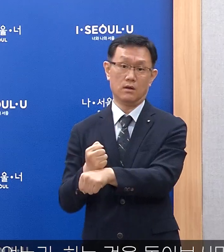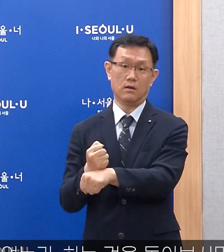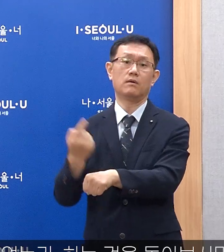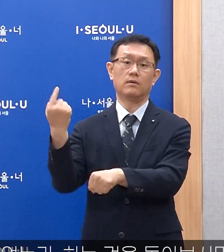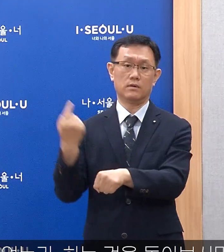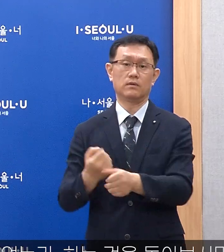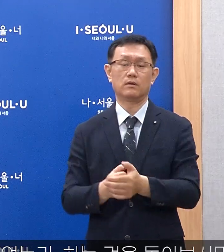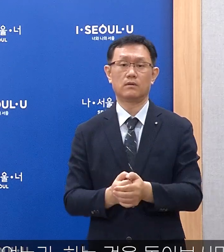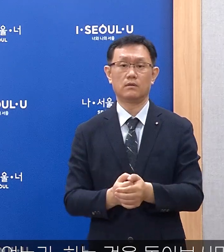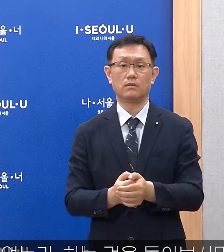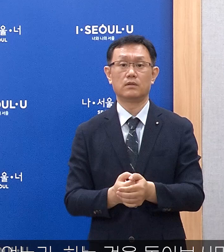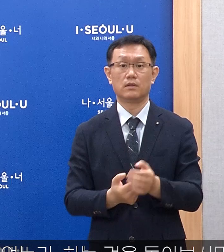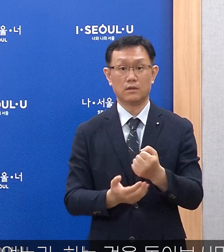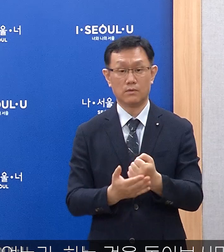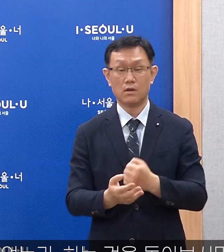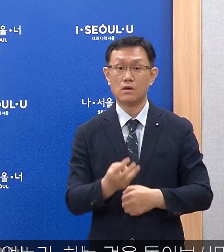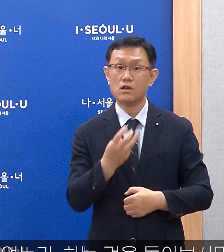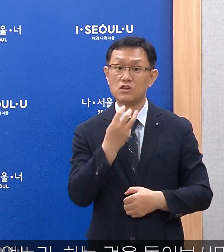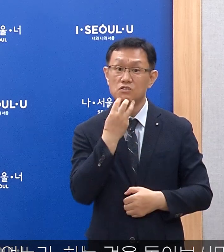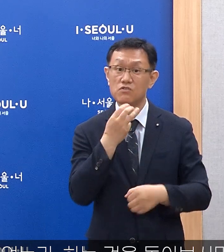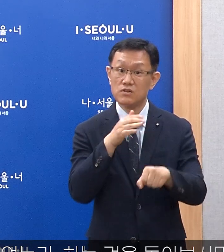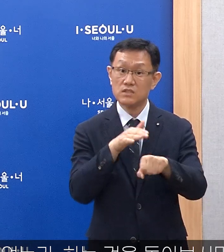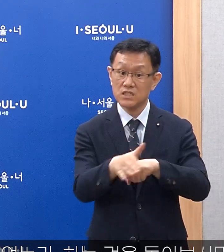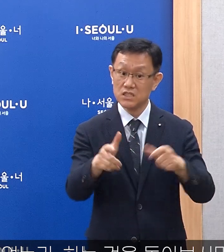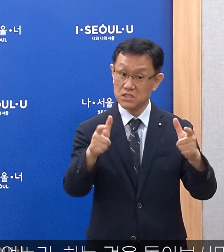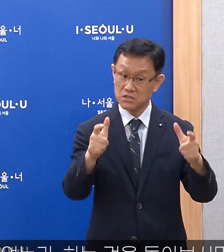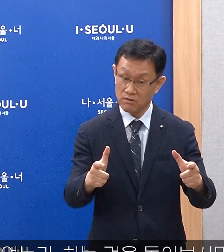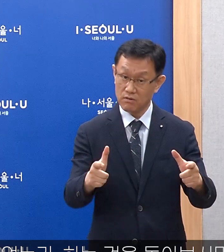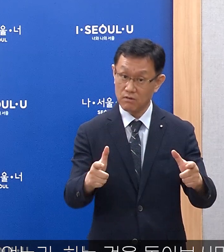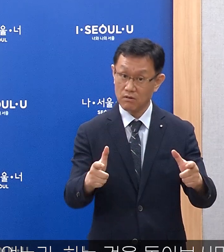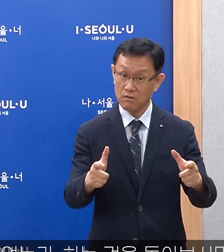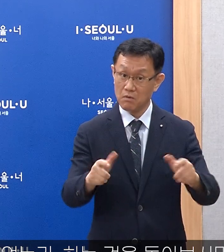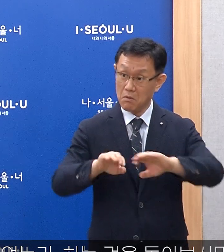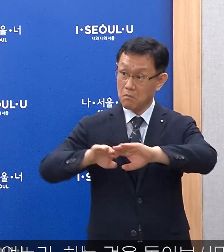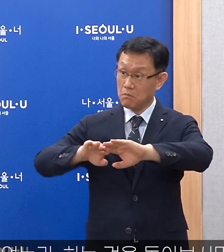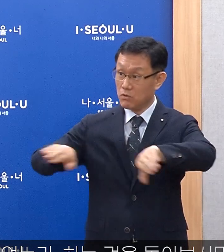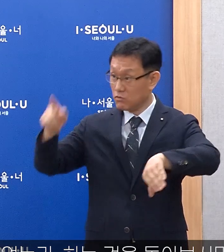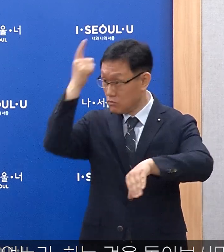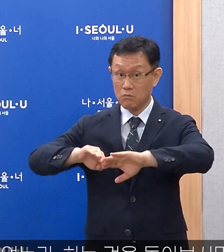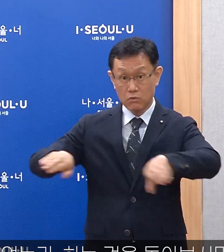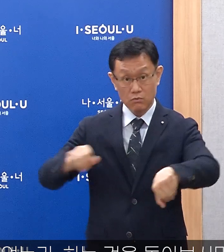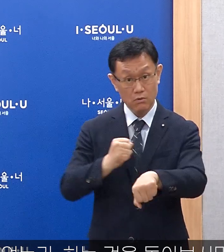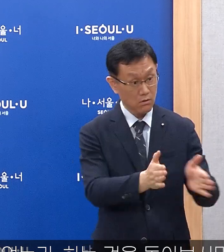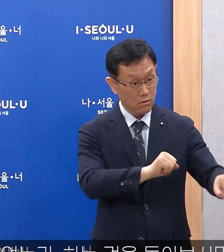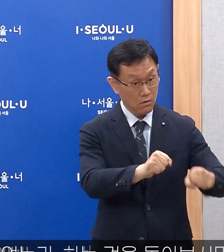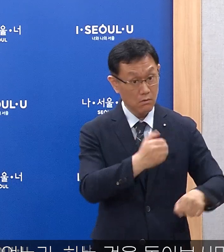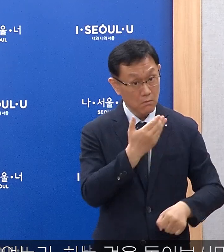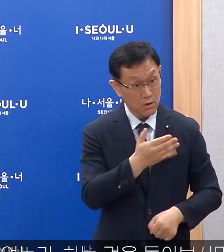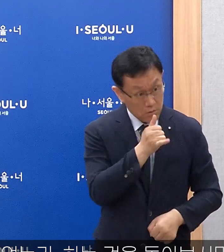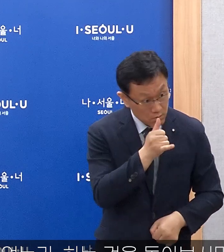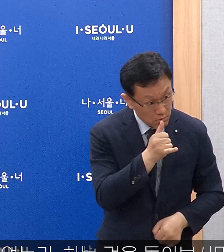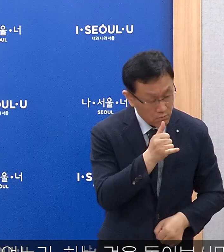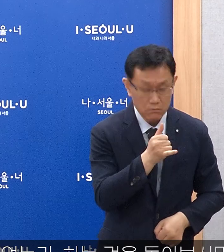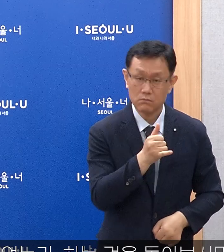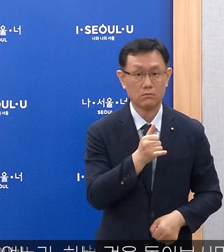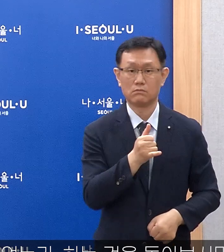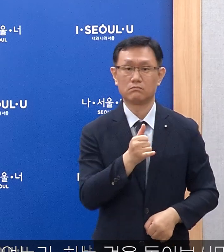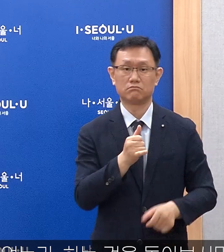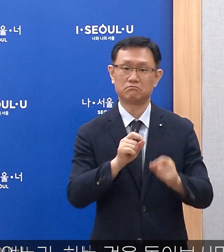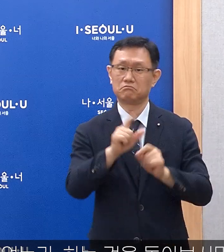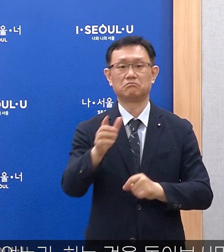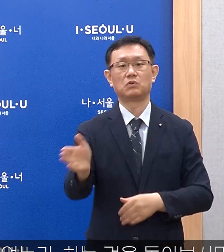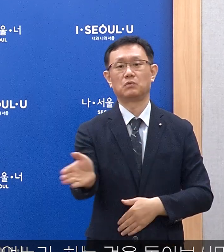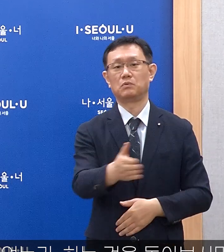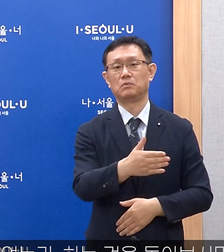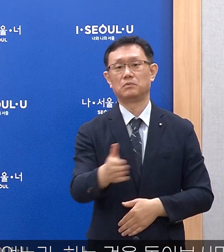따라서 서울형으로 별도로 한 것은 과연 있었는가 하는 것을 돌아보시면 아마 거의 없다 하는